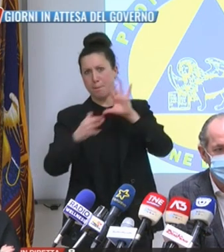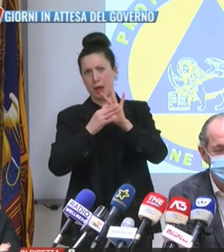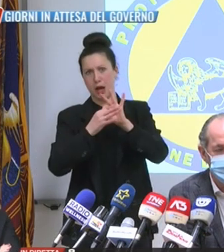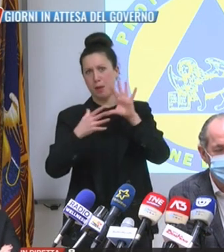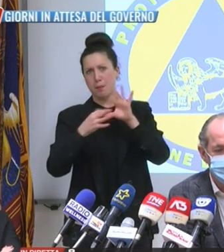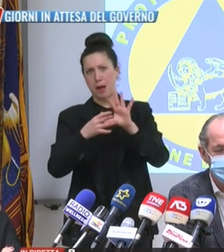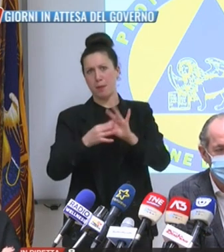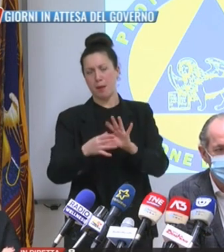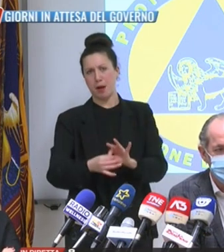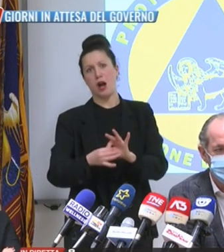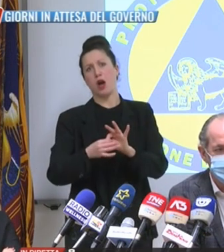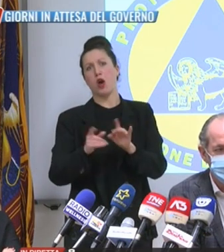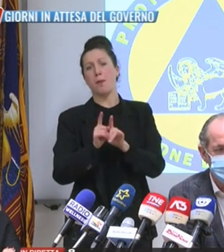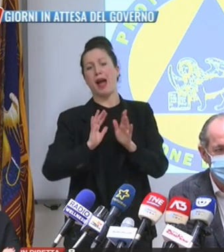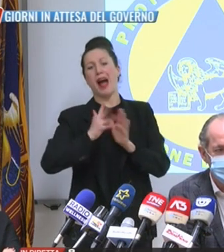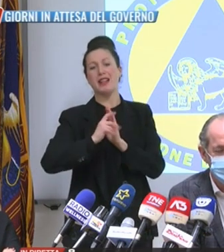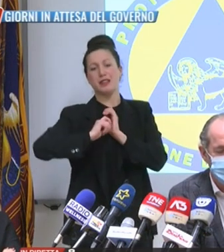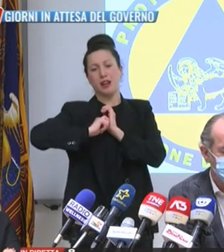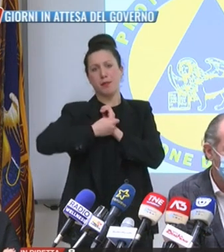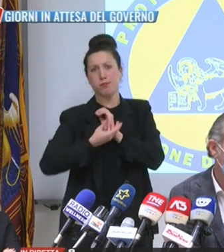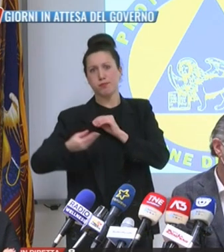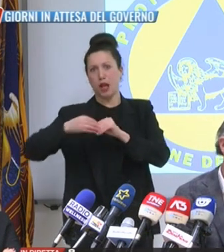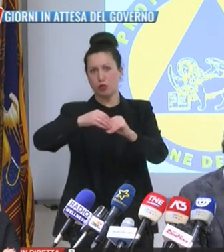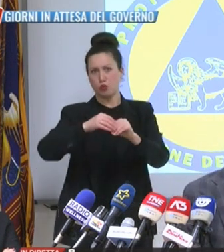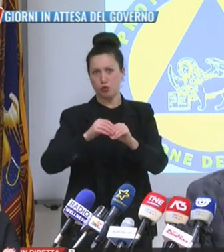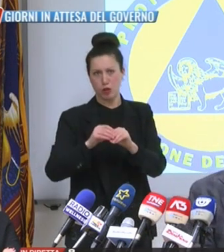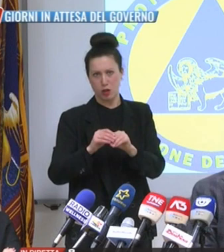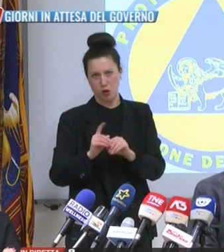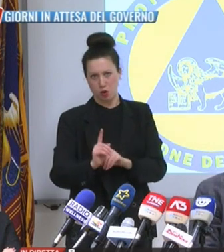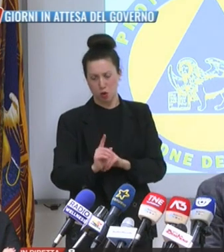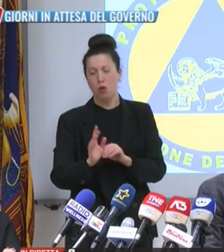Mi chiedevo quale ambito puramente regolativo.